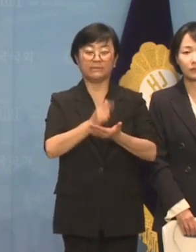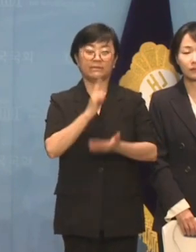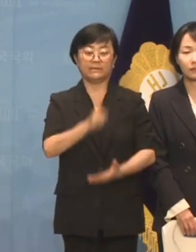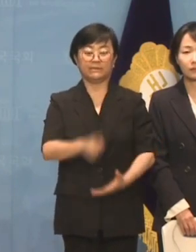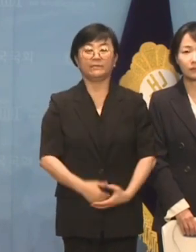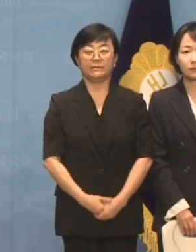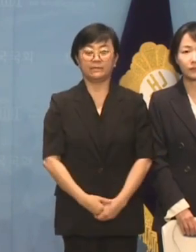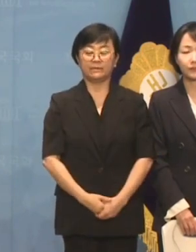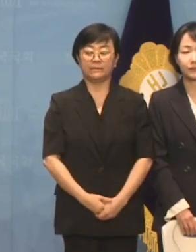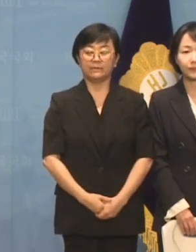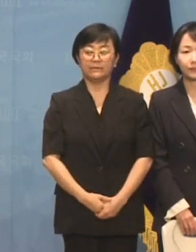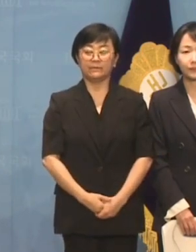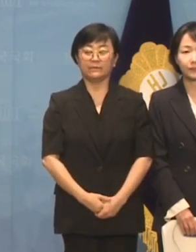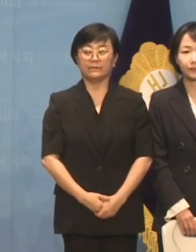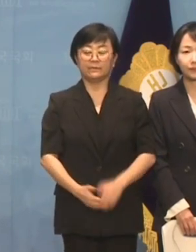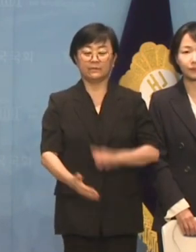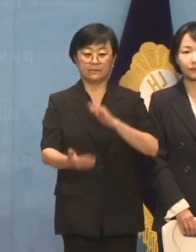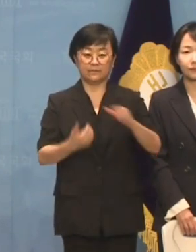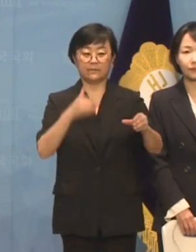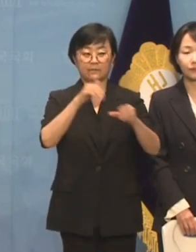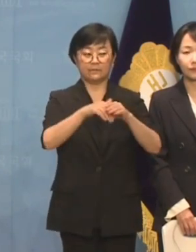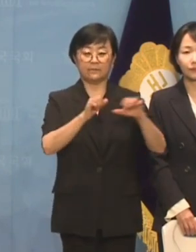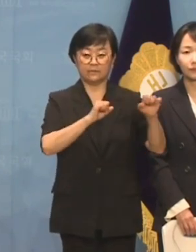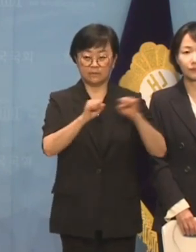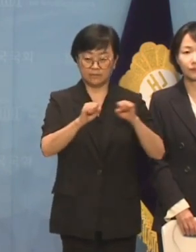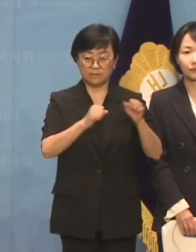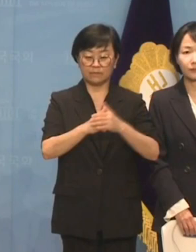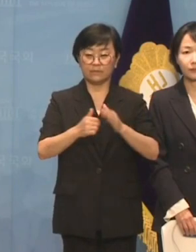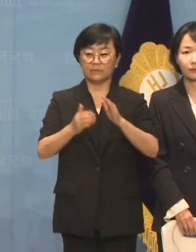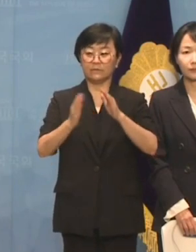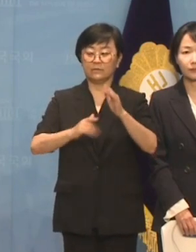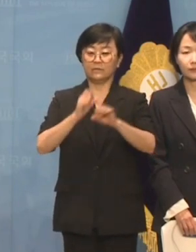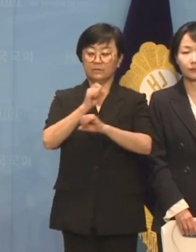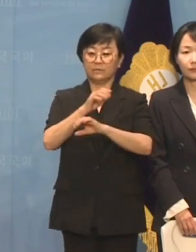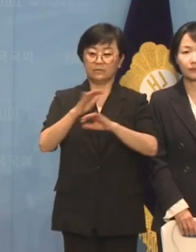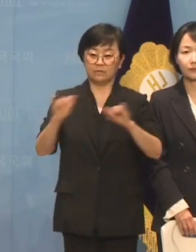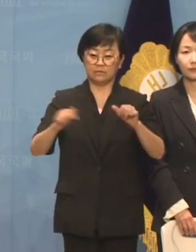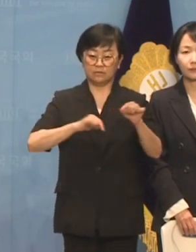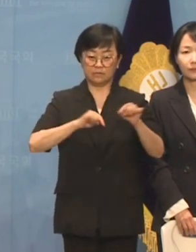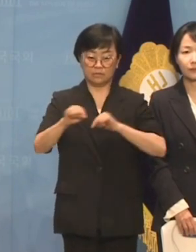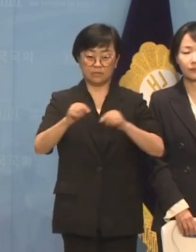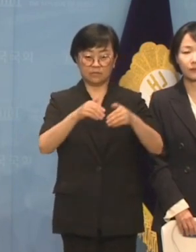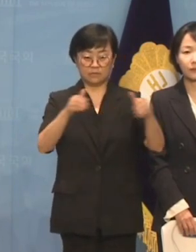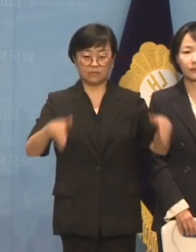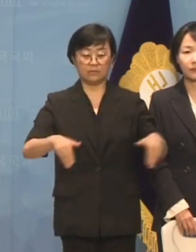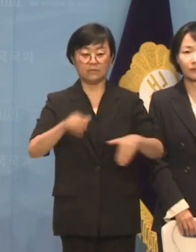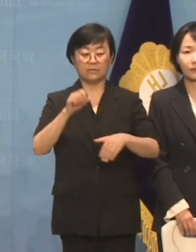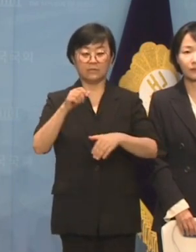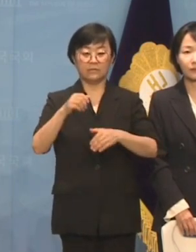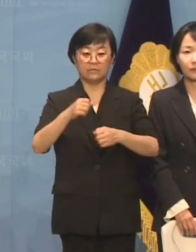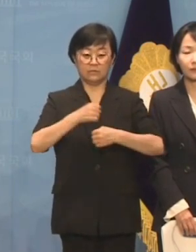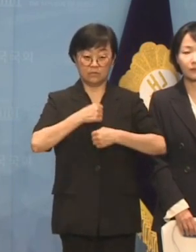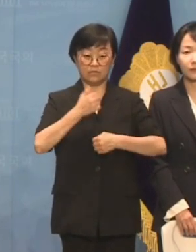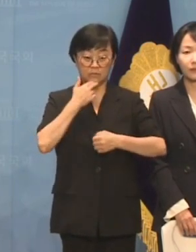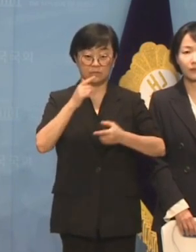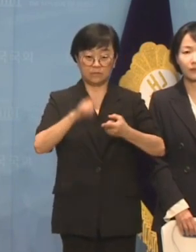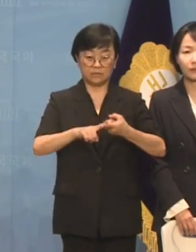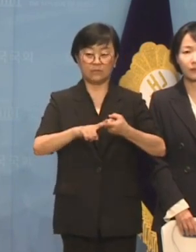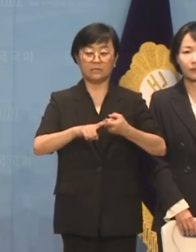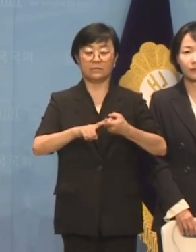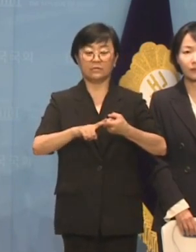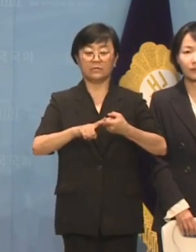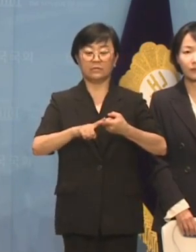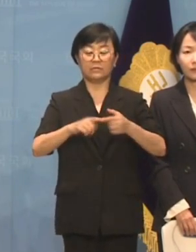생각합니다. 지금 사전 선거운동 그리고 공무원으로서의 정치적 중립 의무를 지키지 않은 이 부분에